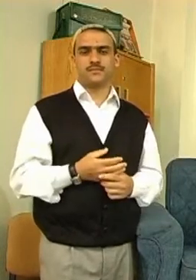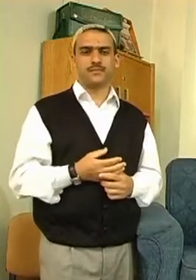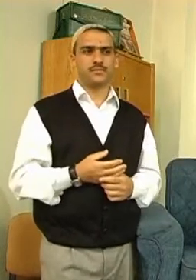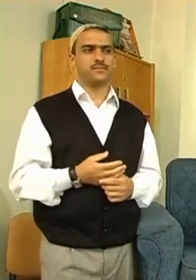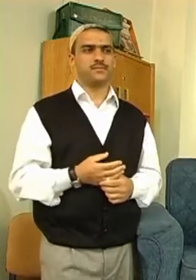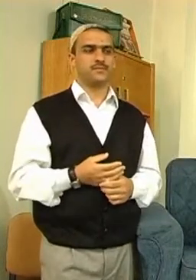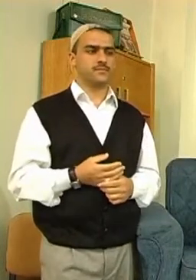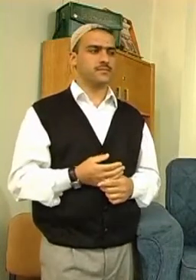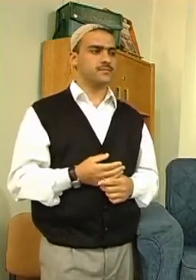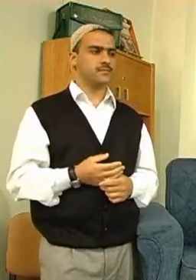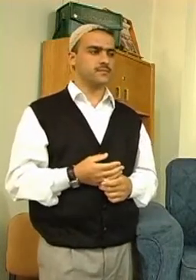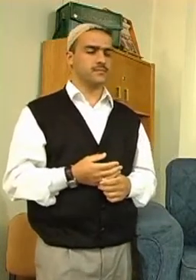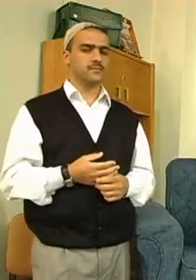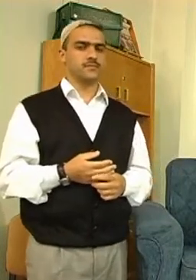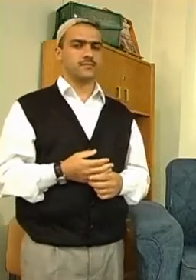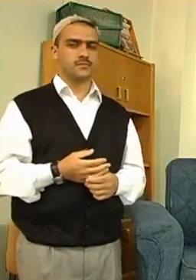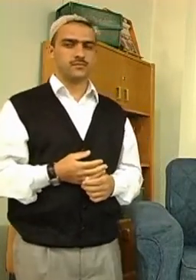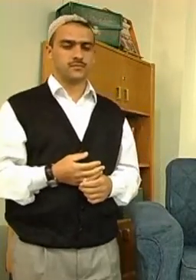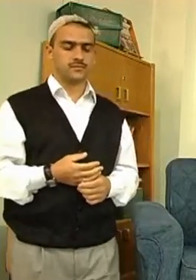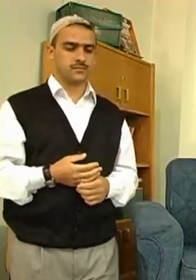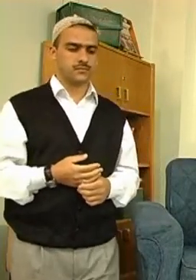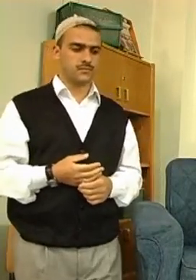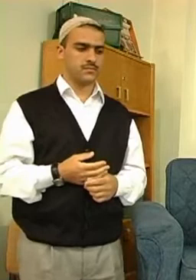kadar büyük şeref olduğunu misallerini açıklayacak şimdi.